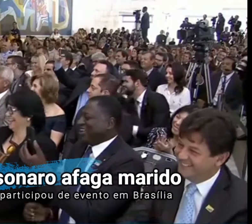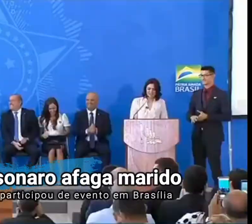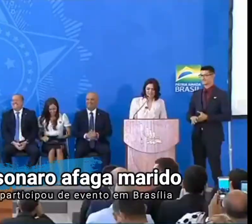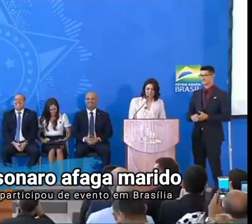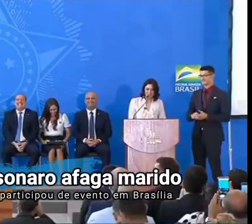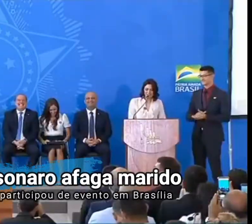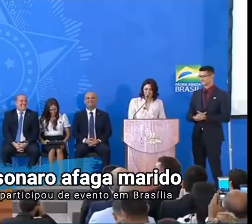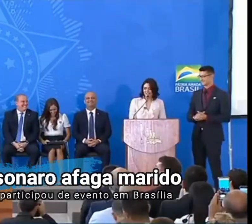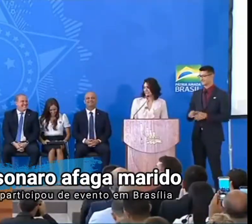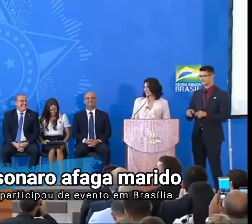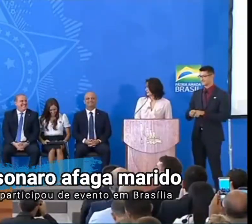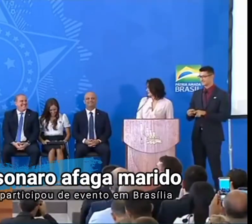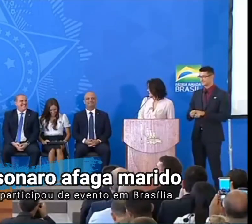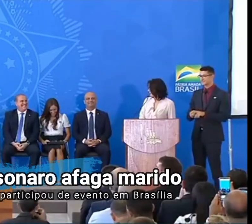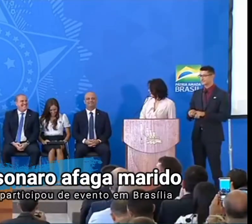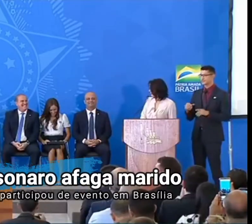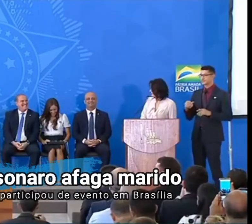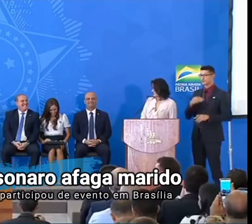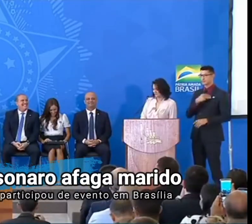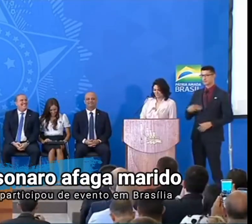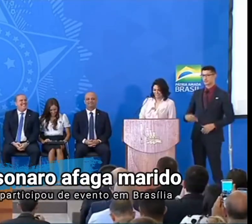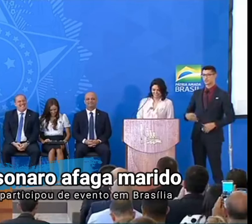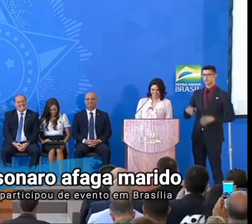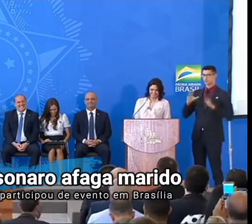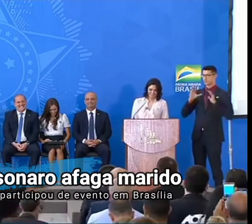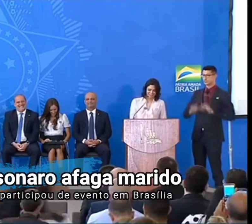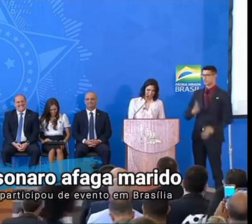O ministro de Estado da Cidadania, Osmar Terra.